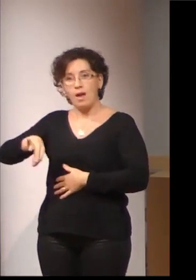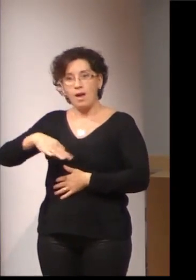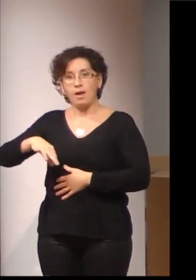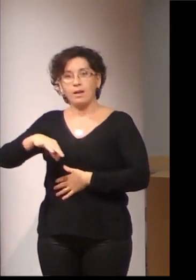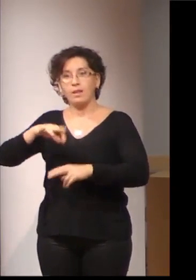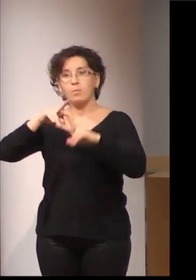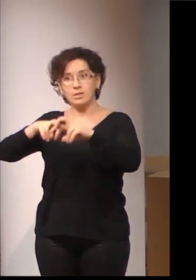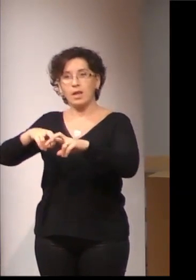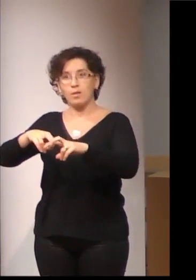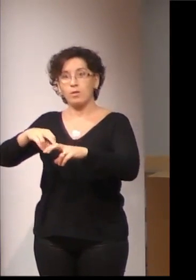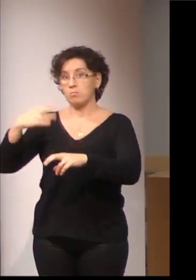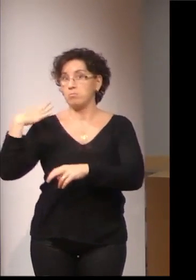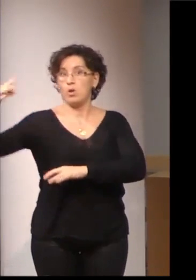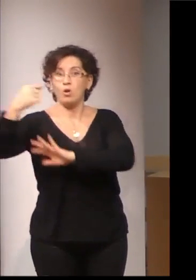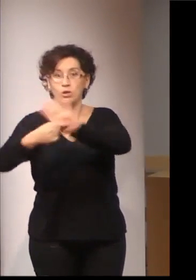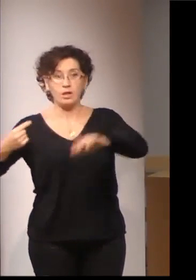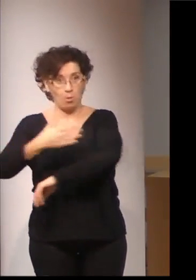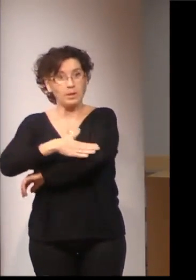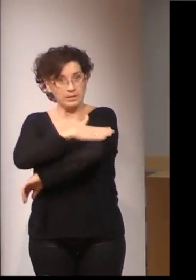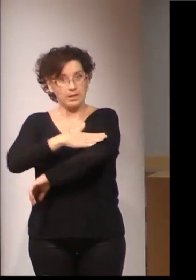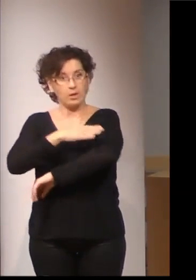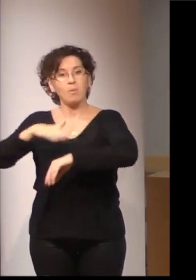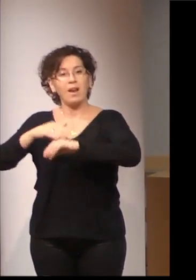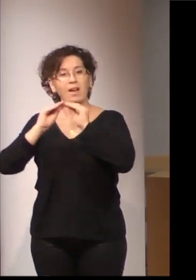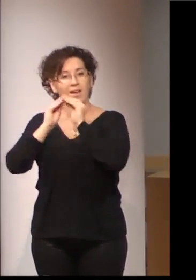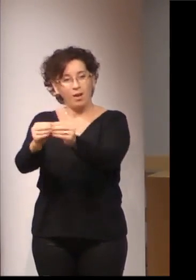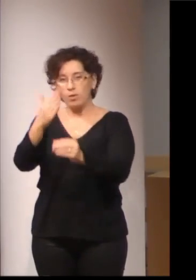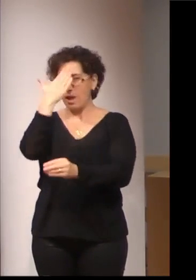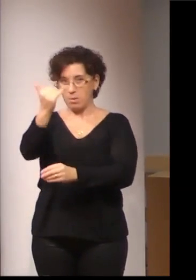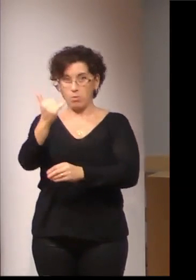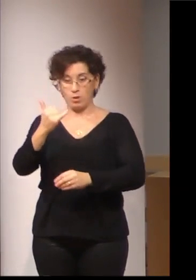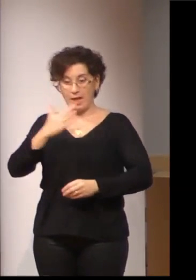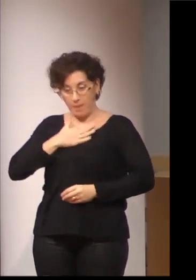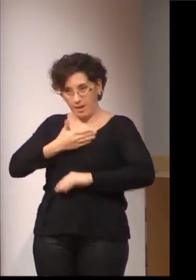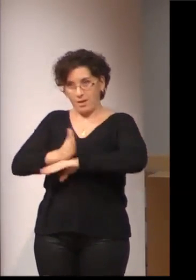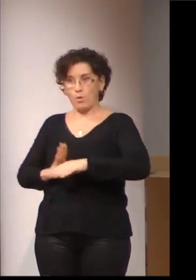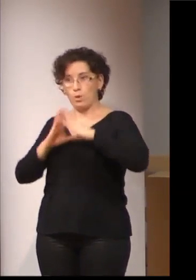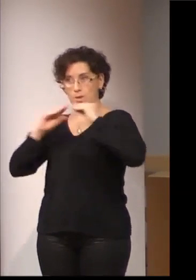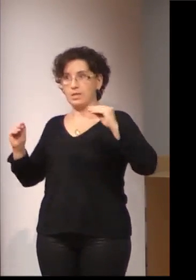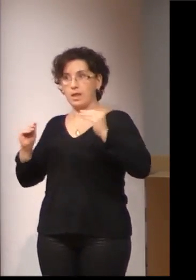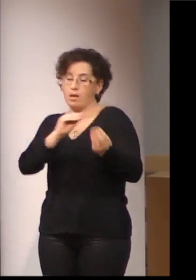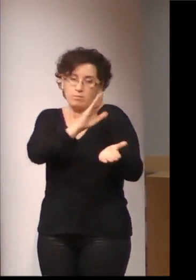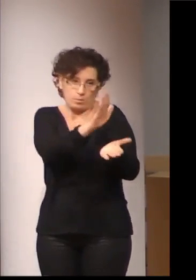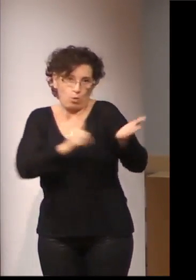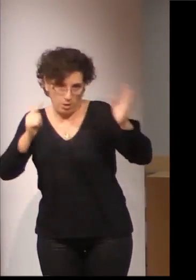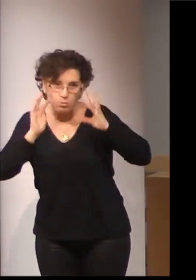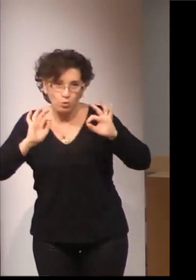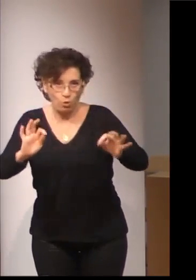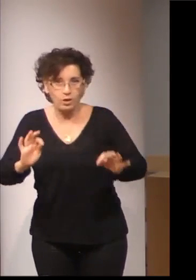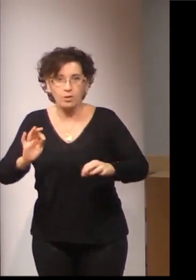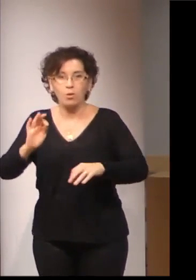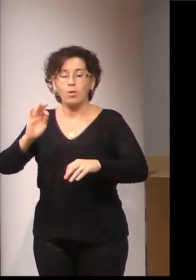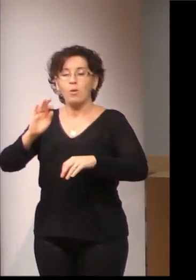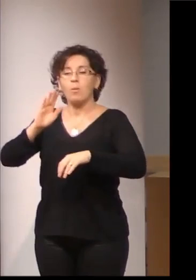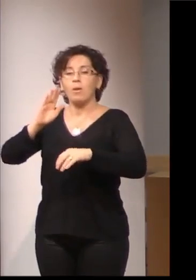investigación, fue contratada por el ministerio para presentar una memoria desde las universidades, y cobramos por ello, evidentemente, para el